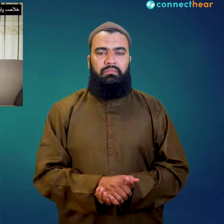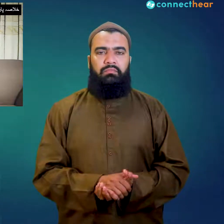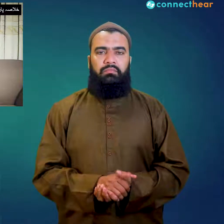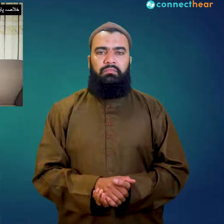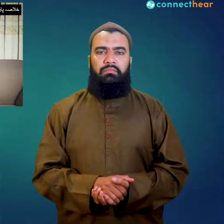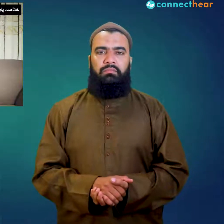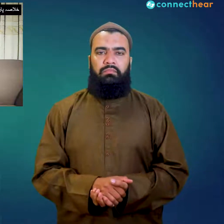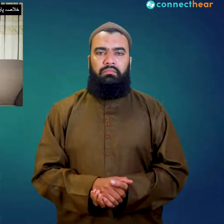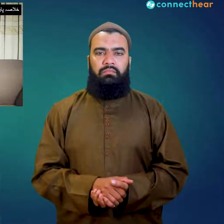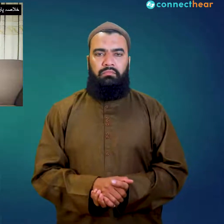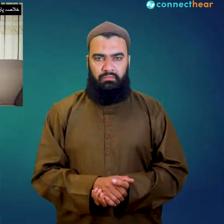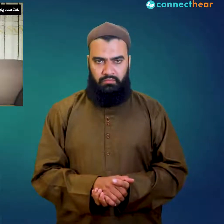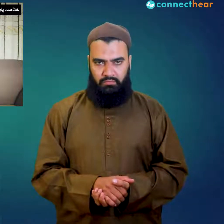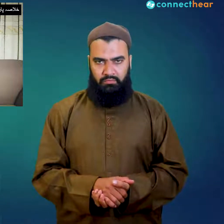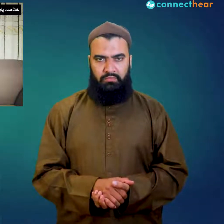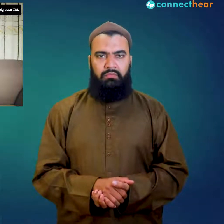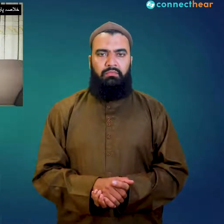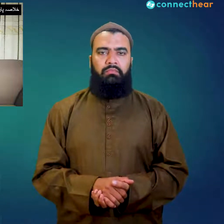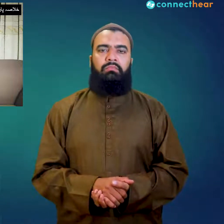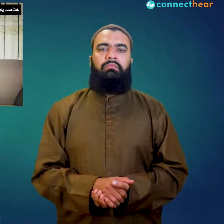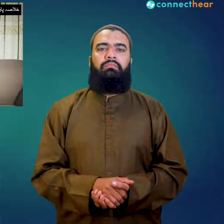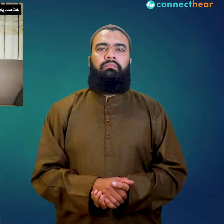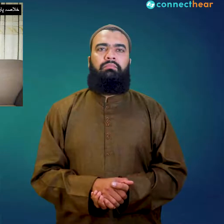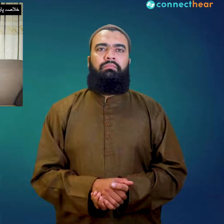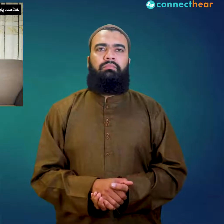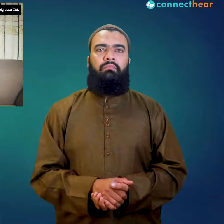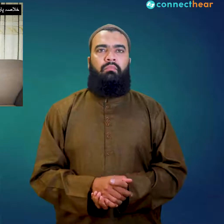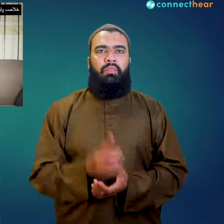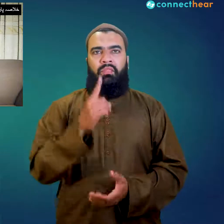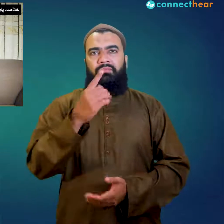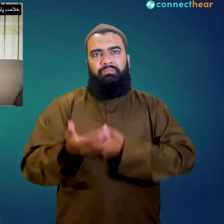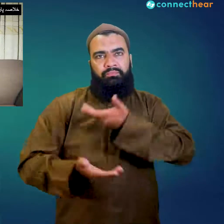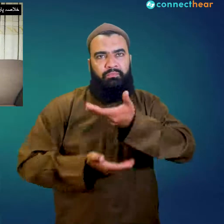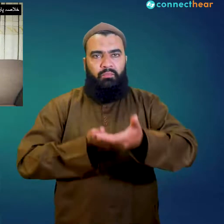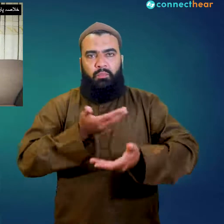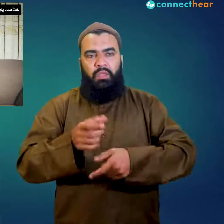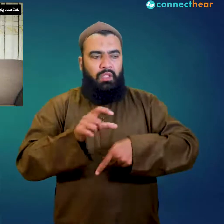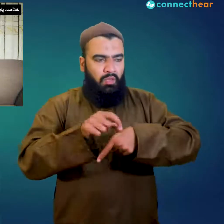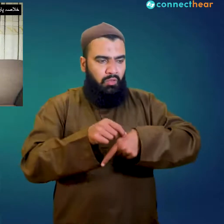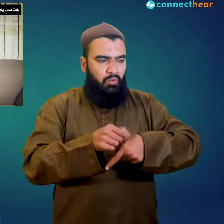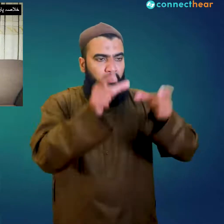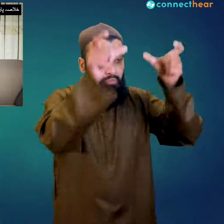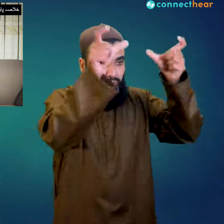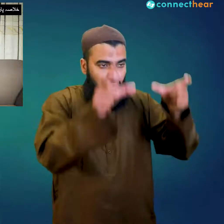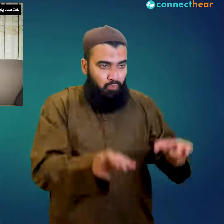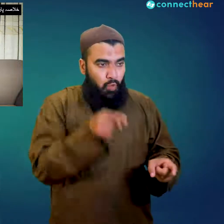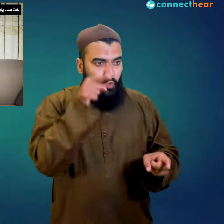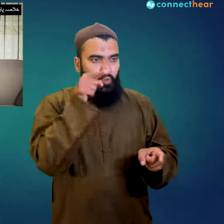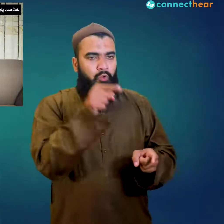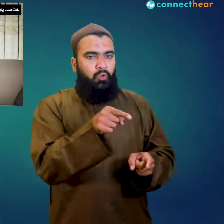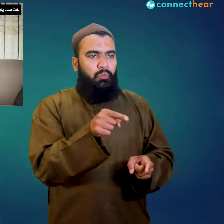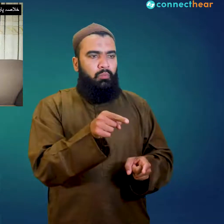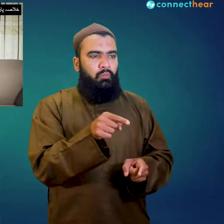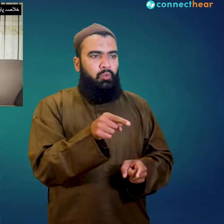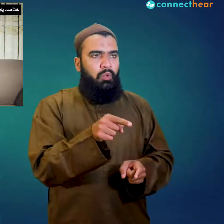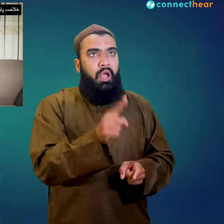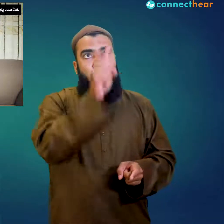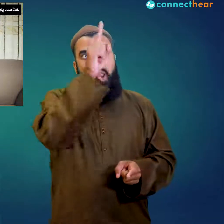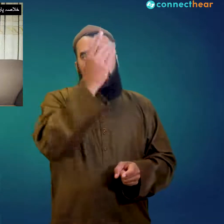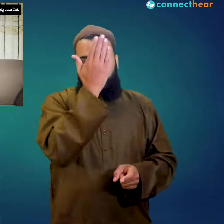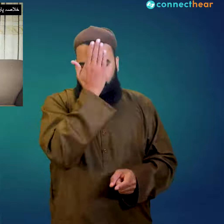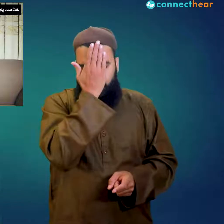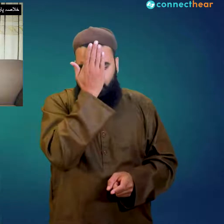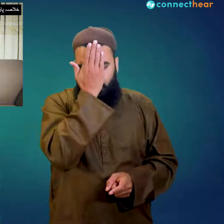وبث منہما رجالا کثیرا ونساء۔ انسانوں کو مخاطب کیا گیا کہ اے لوگوں، اپنے رب کی عبادت